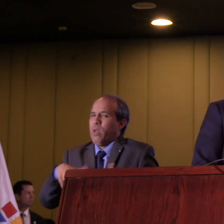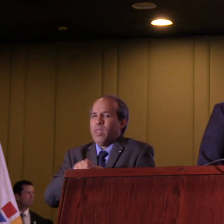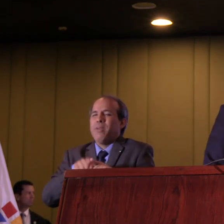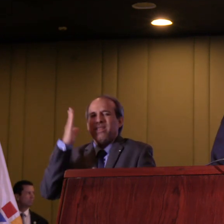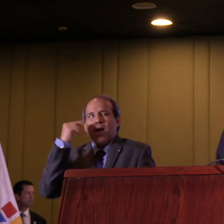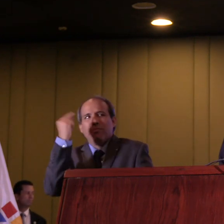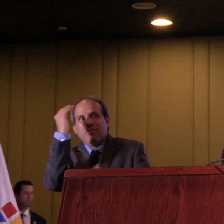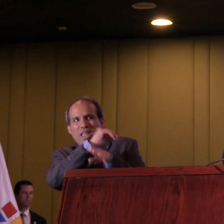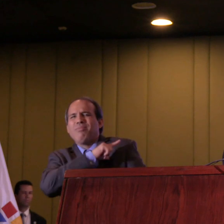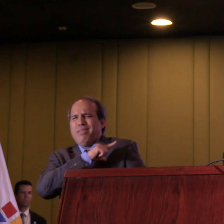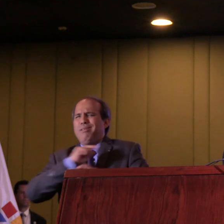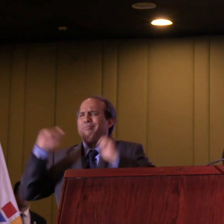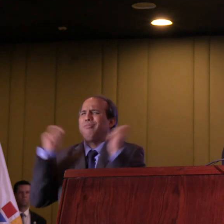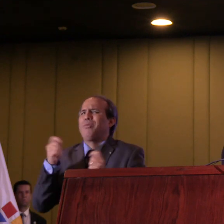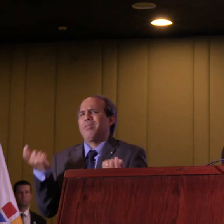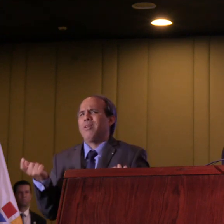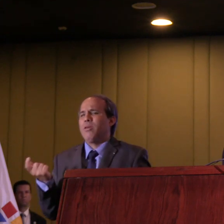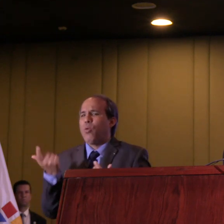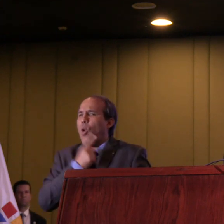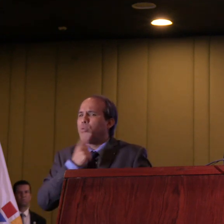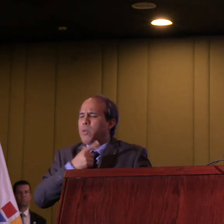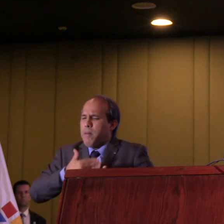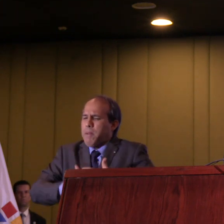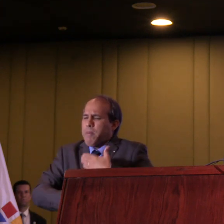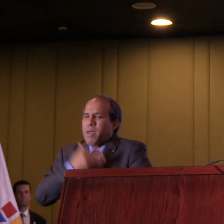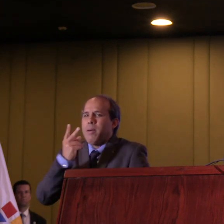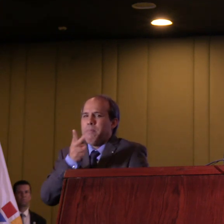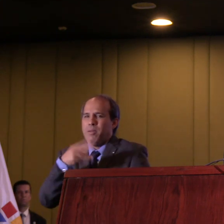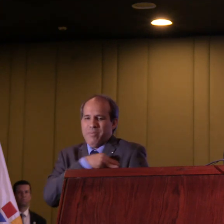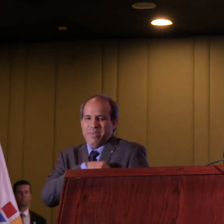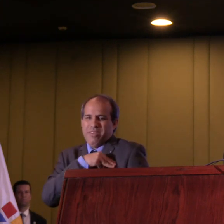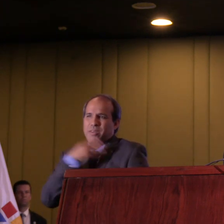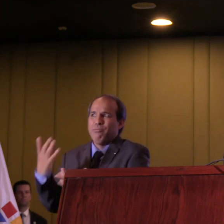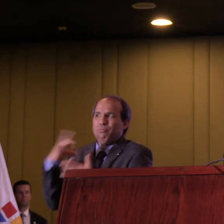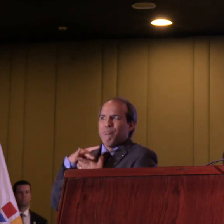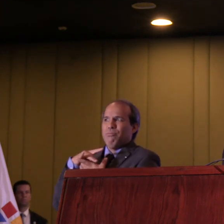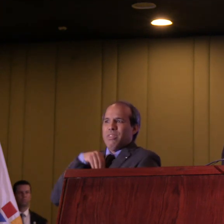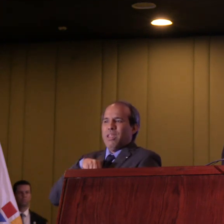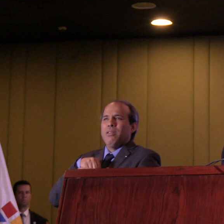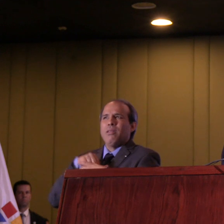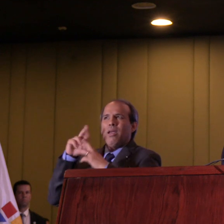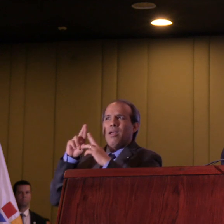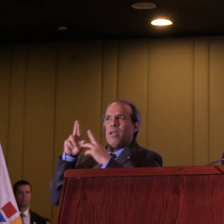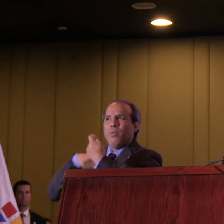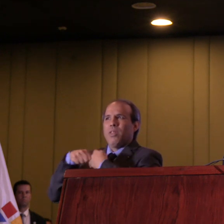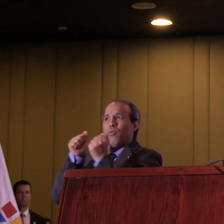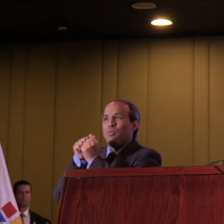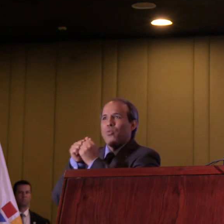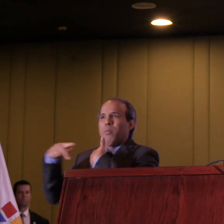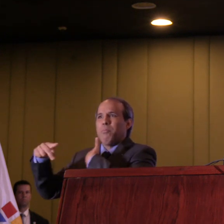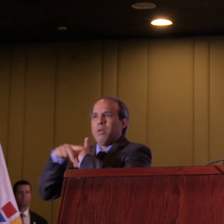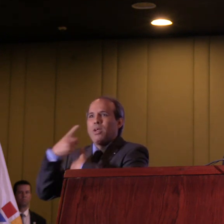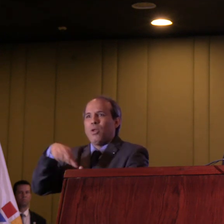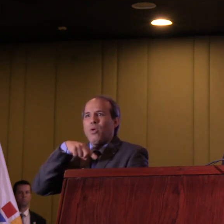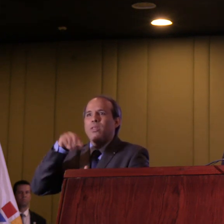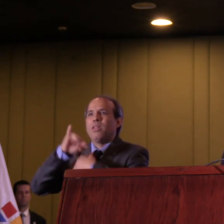teu potencial também para levar avante essa missão de administrar, em parceria com o Paraguai, a nossa